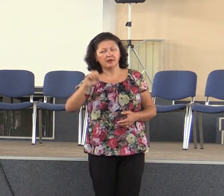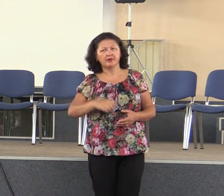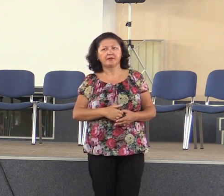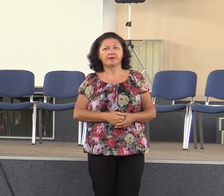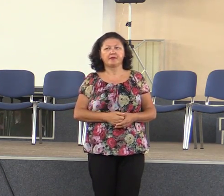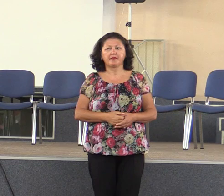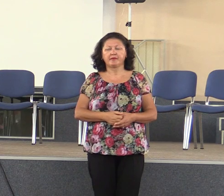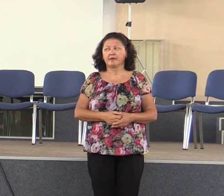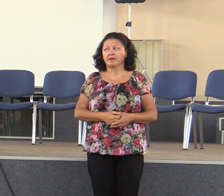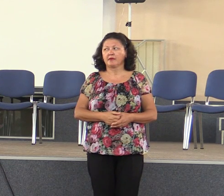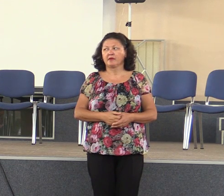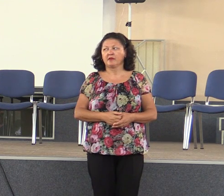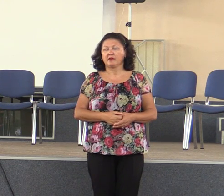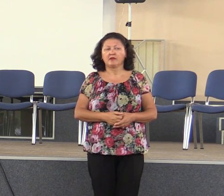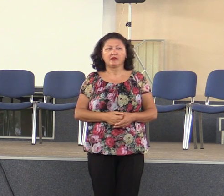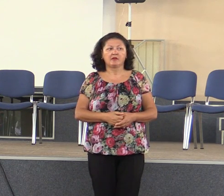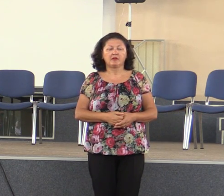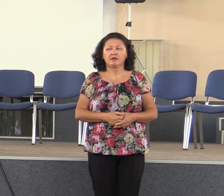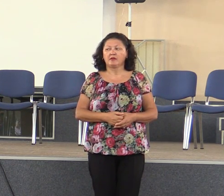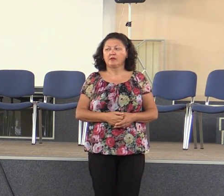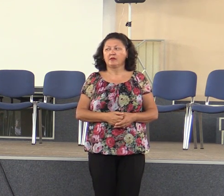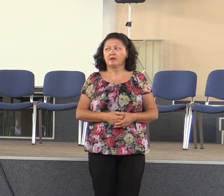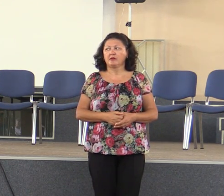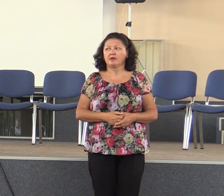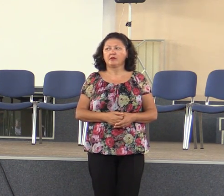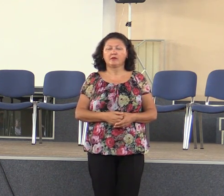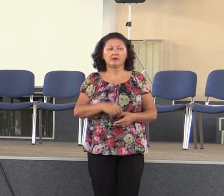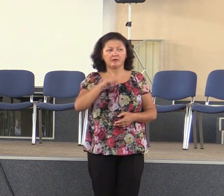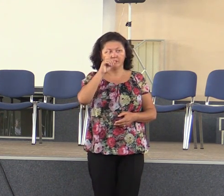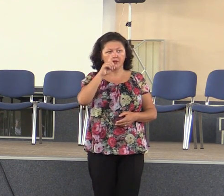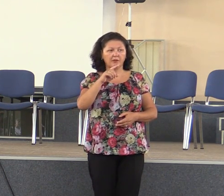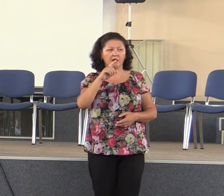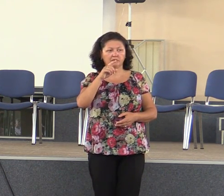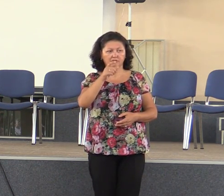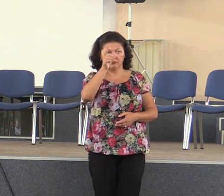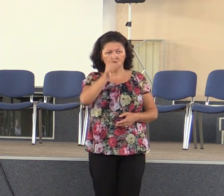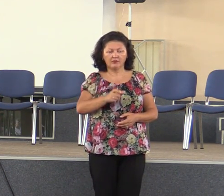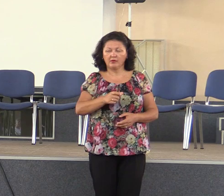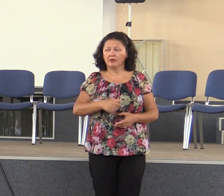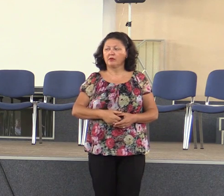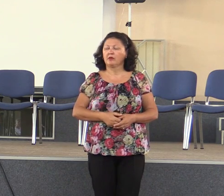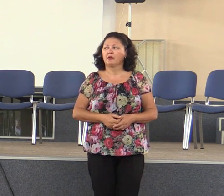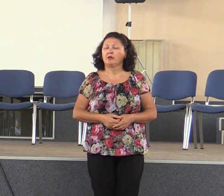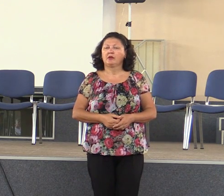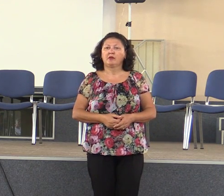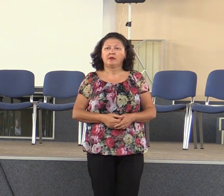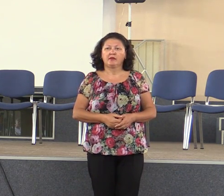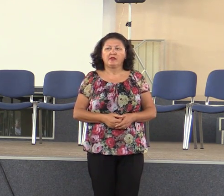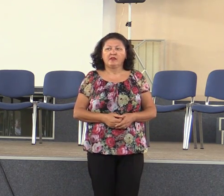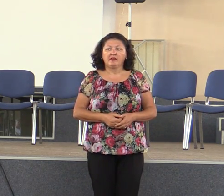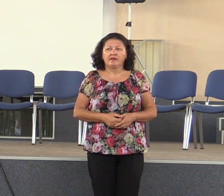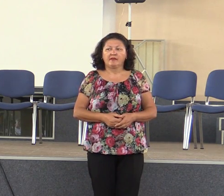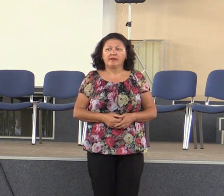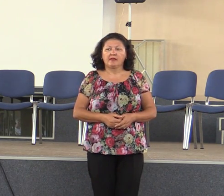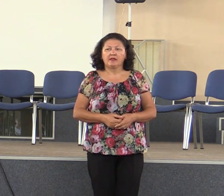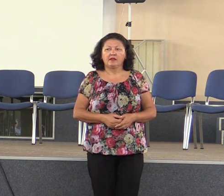pe prima filmă, pagină, zice unele versuri care sunt și într-o poezie.